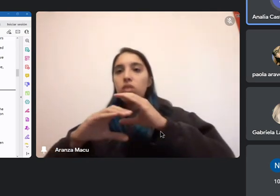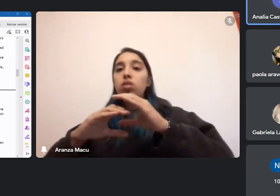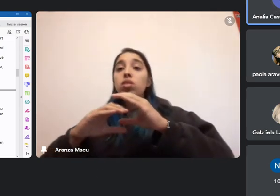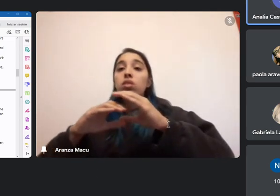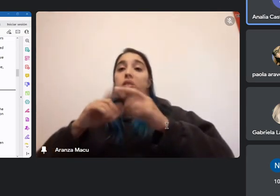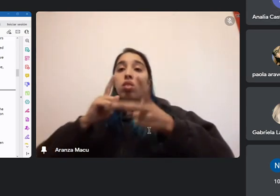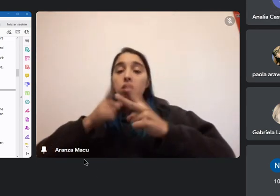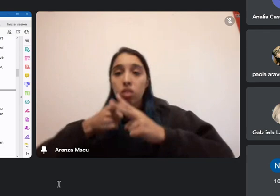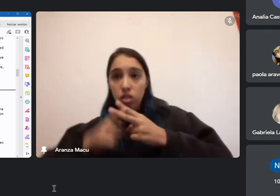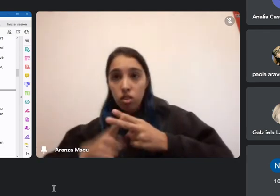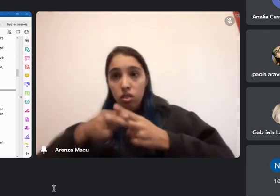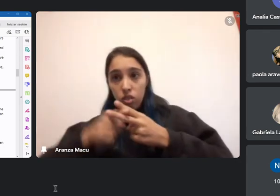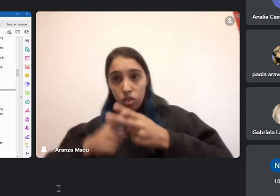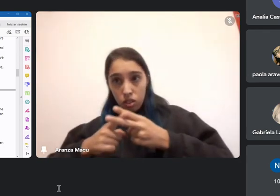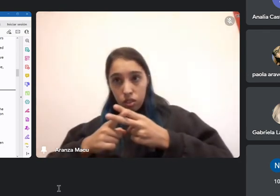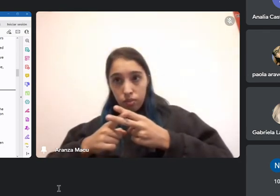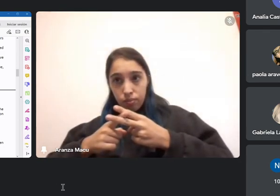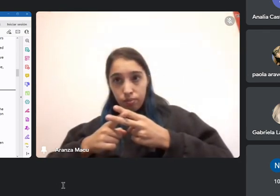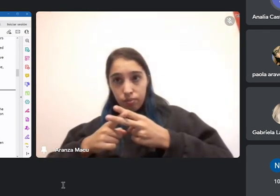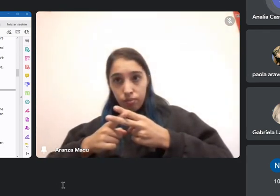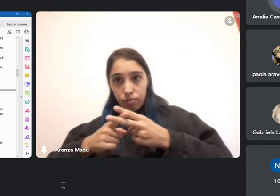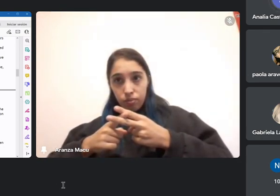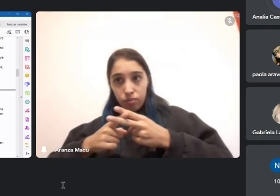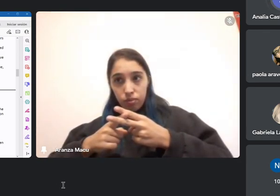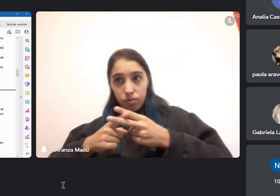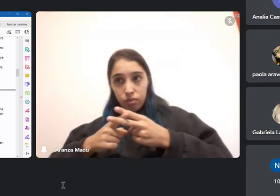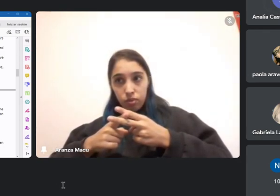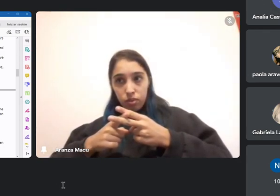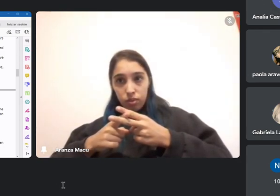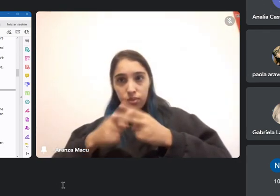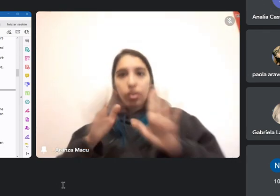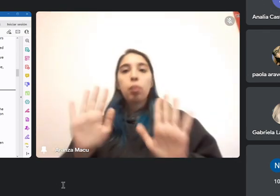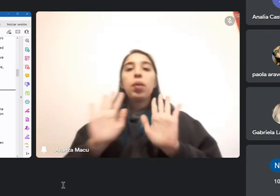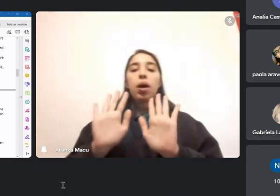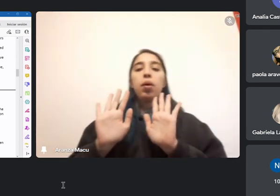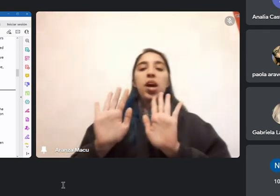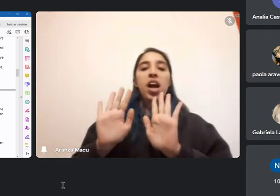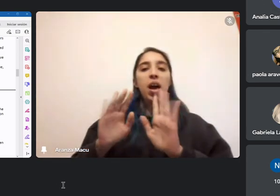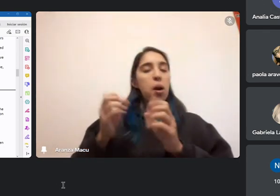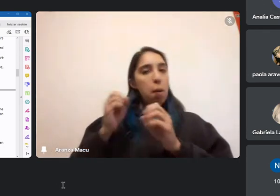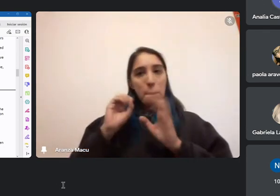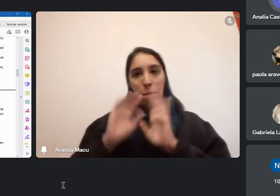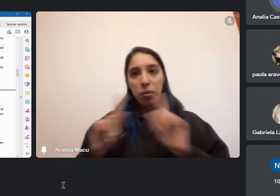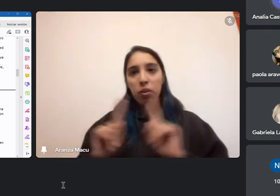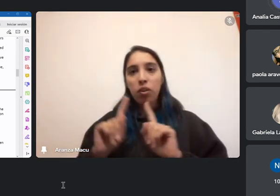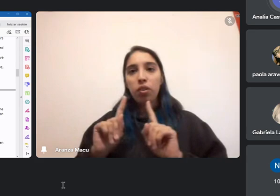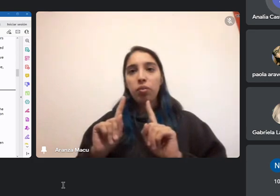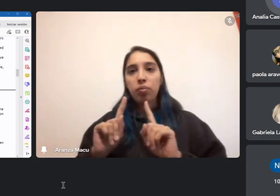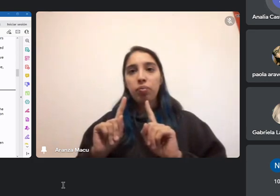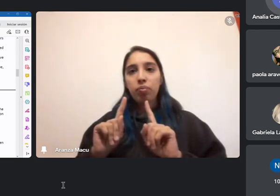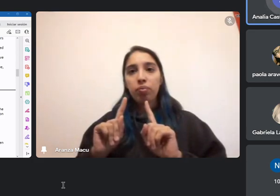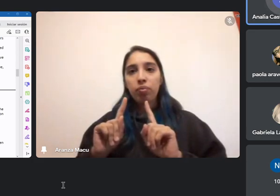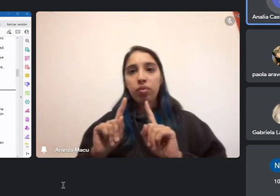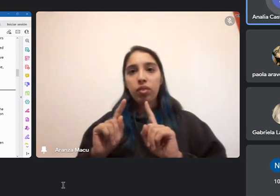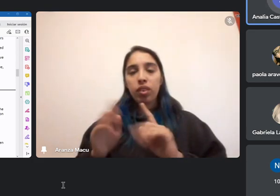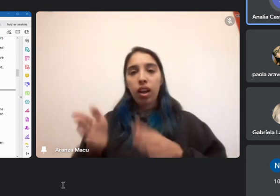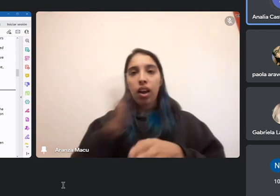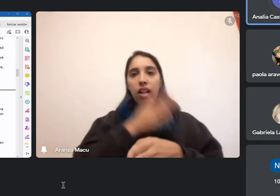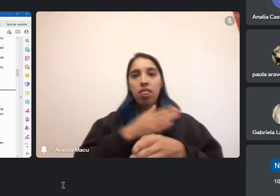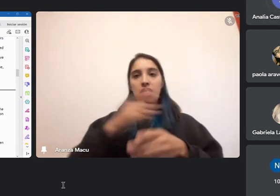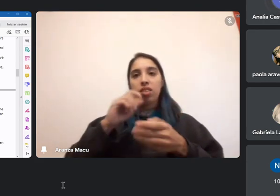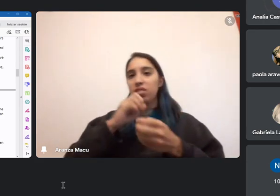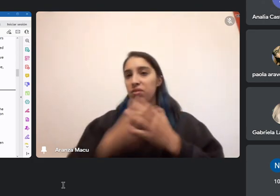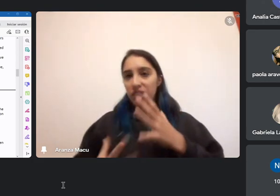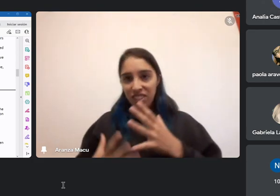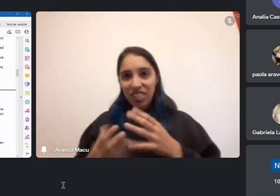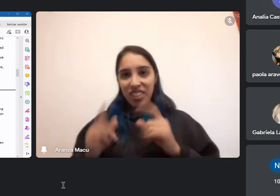tecnológica. Analía, mira, este error lo hiciste cometiste la semana pasada, o sea, la clase pasada. Ahora me doy cuenta.